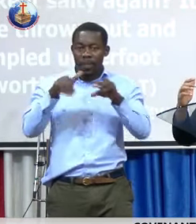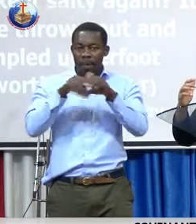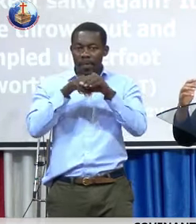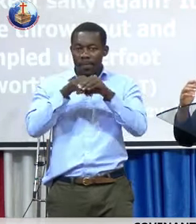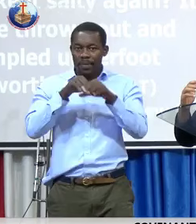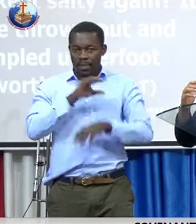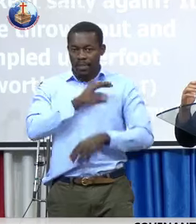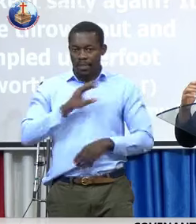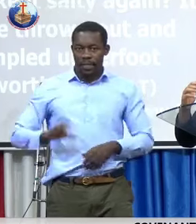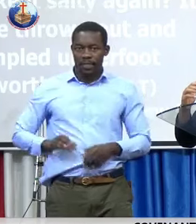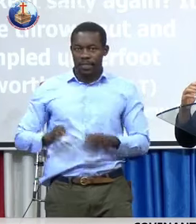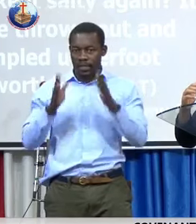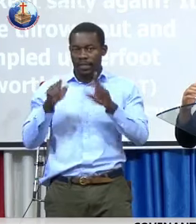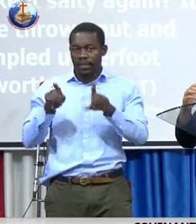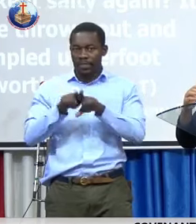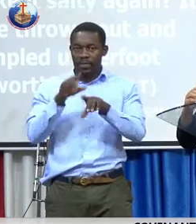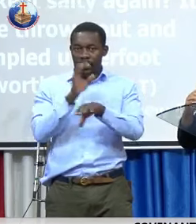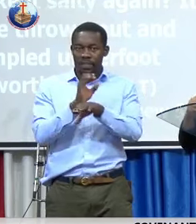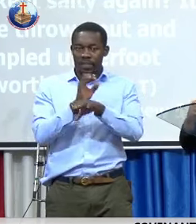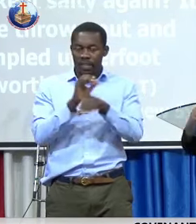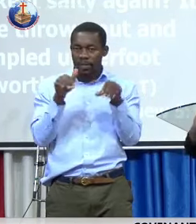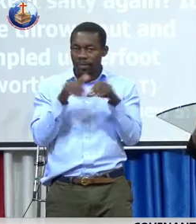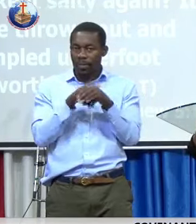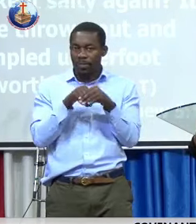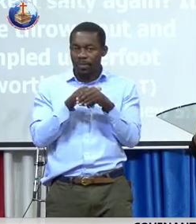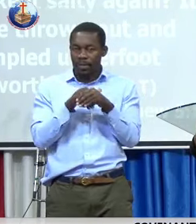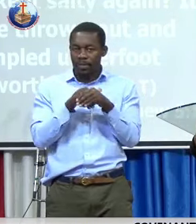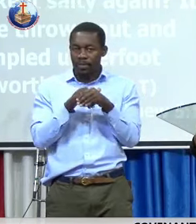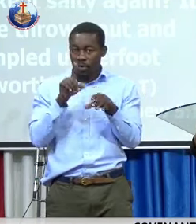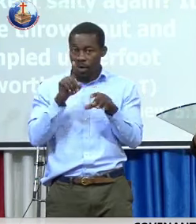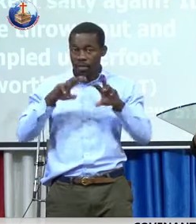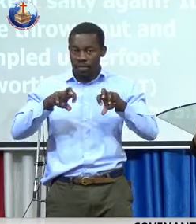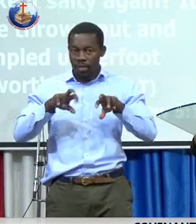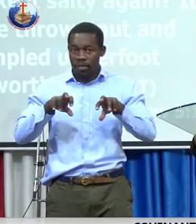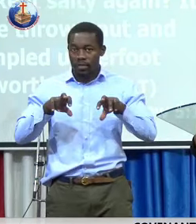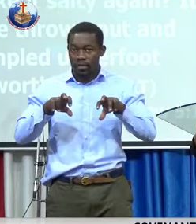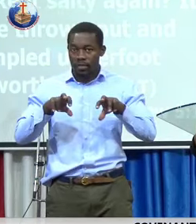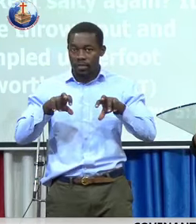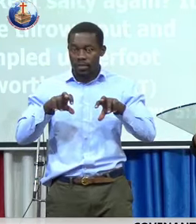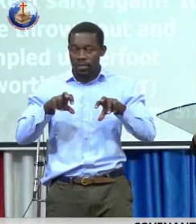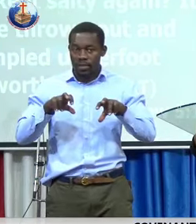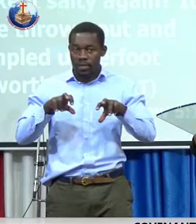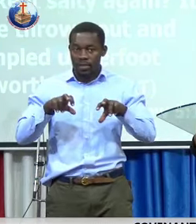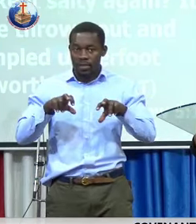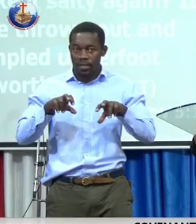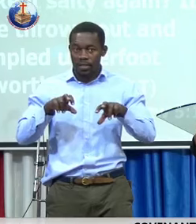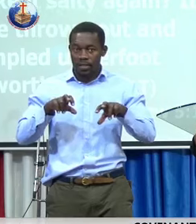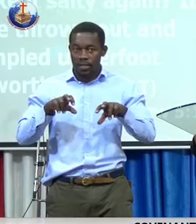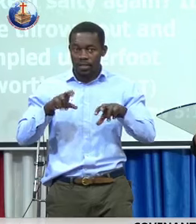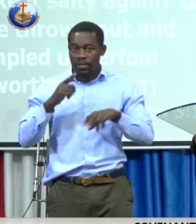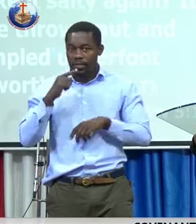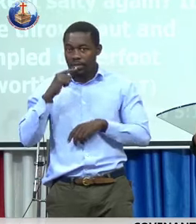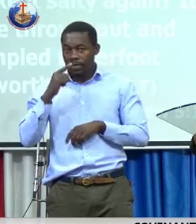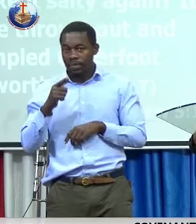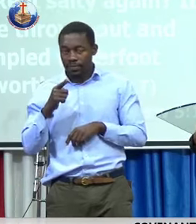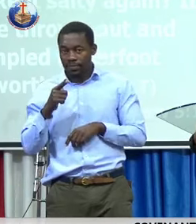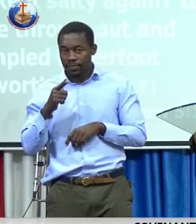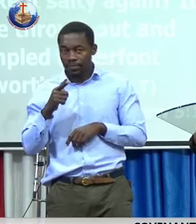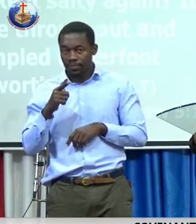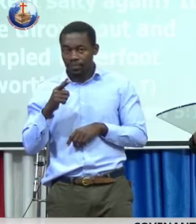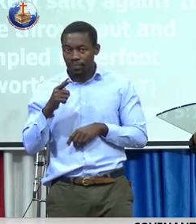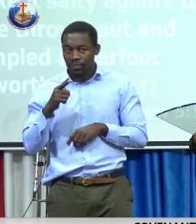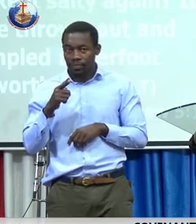na ni kwa bahati mbaya ni kwamba kulikuwa na utafiti ulifanyikwa na kwamba watu walio katika kanisa na katika mashirika ya Kikristo